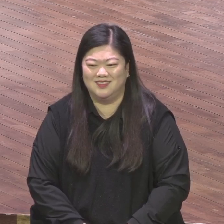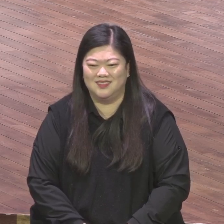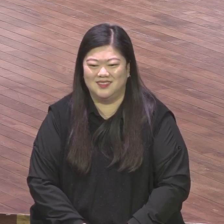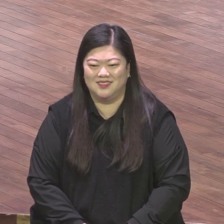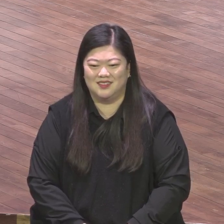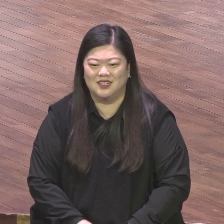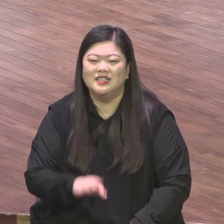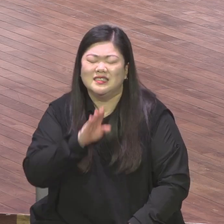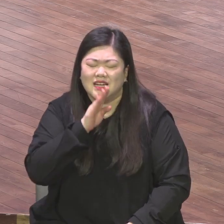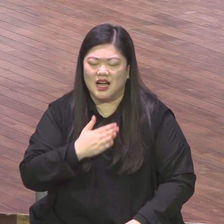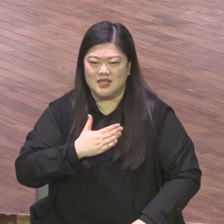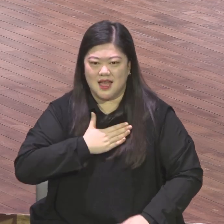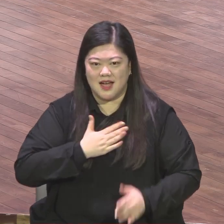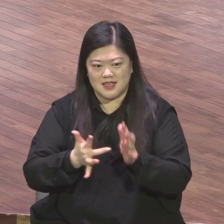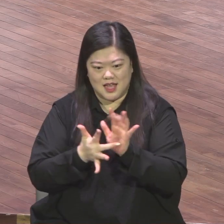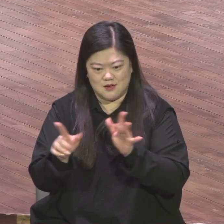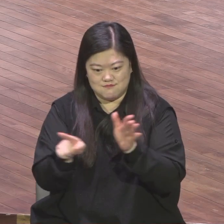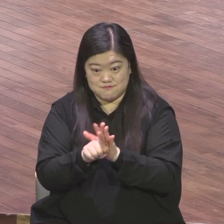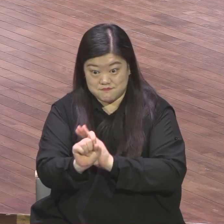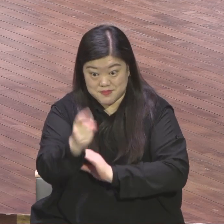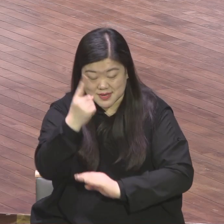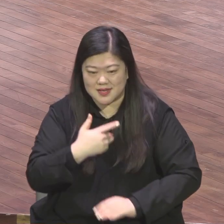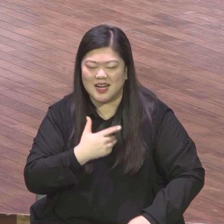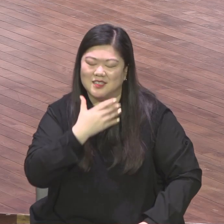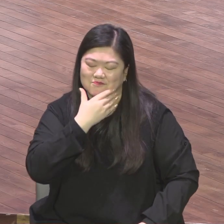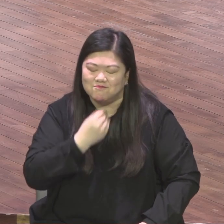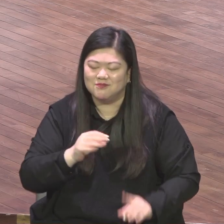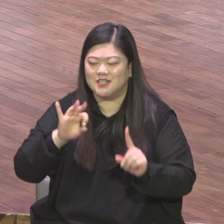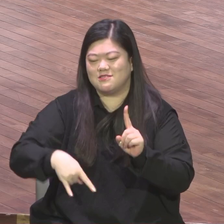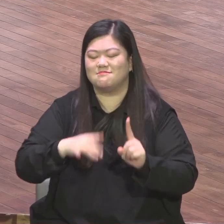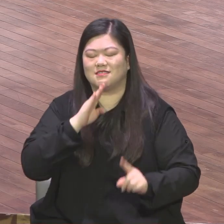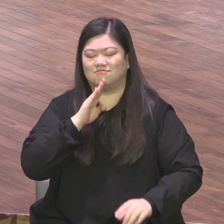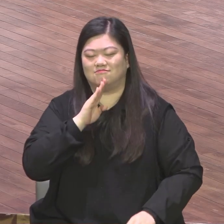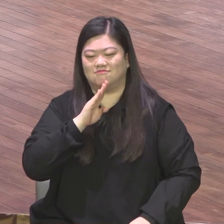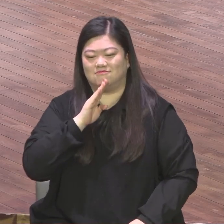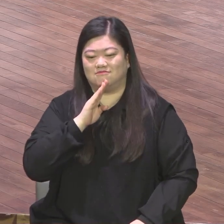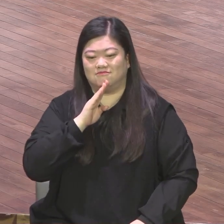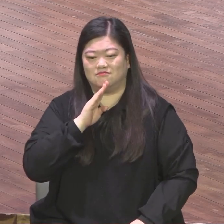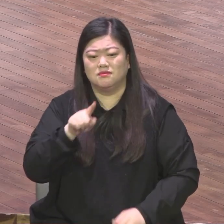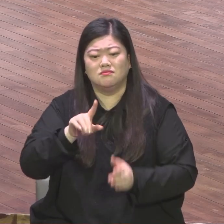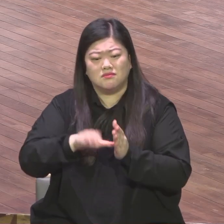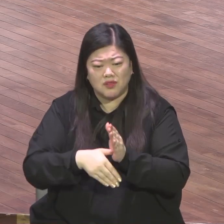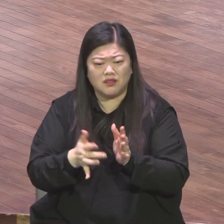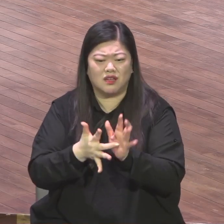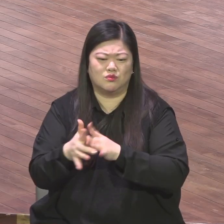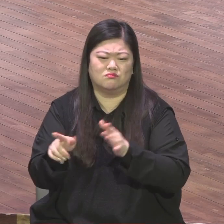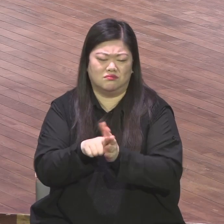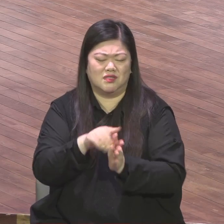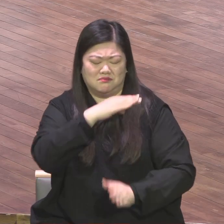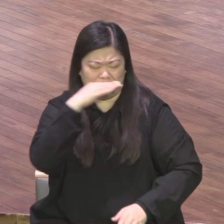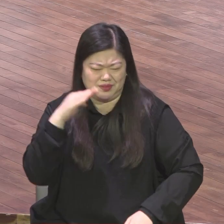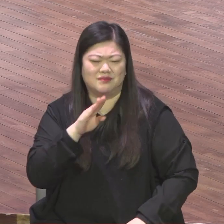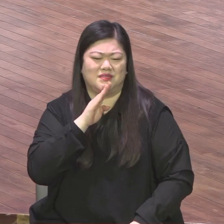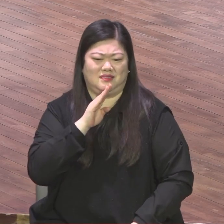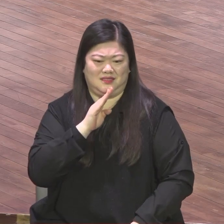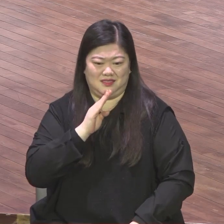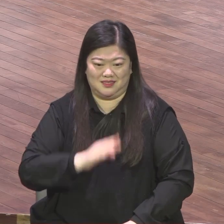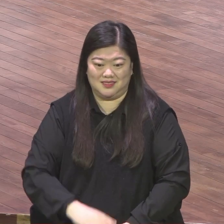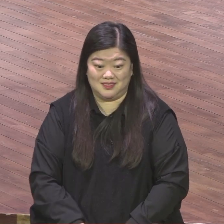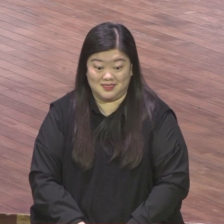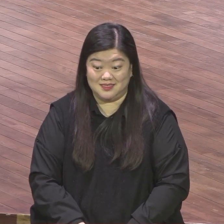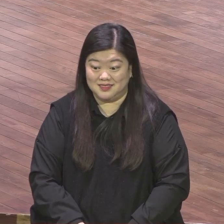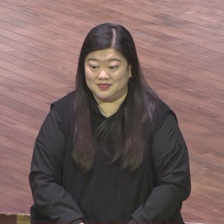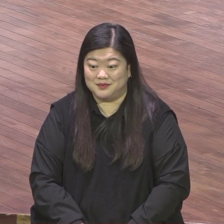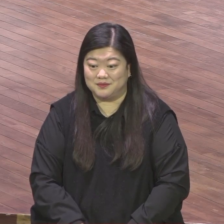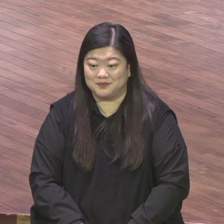정말로 행복자다. 이게 진짜 그렇지 아니에요. 예수님에서 다르지요. 그러면